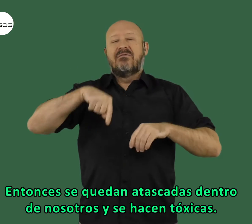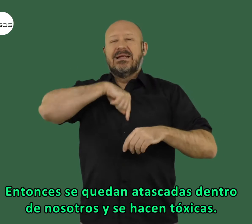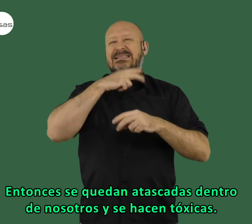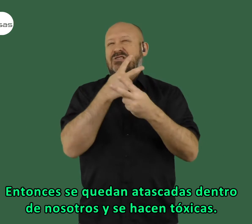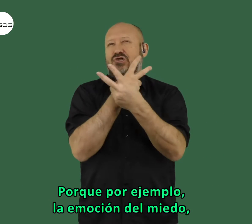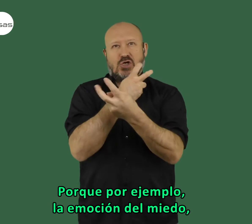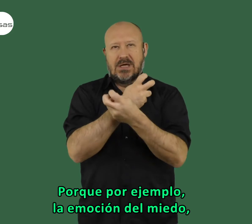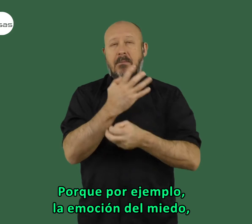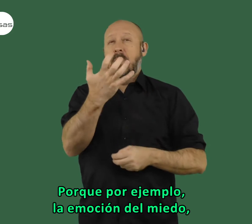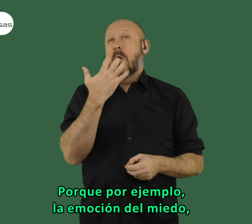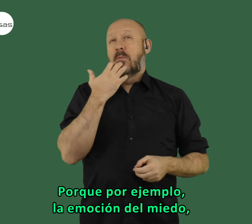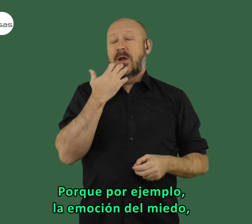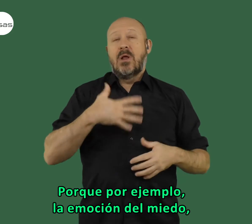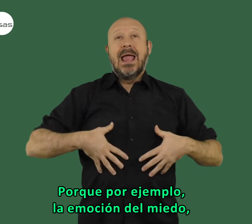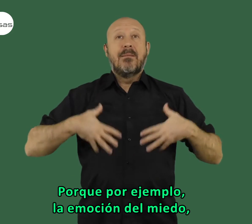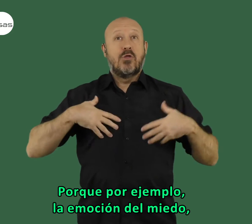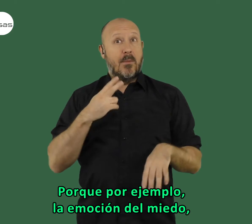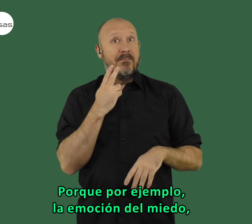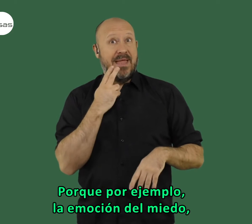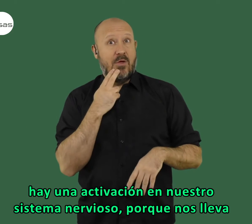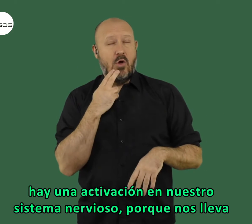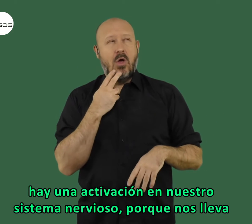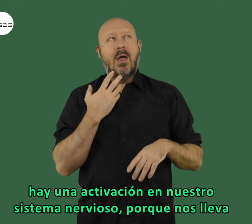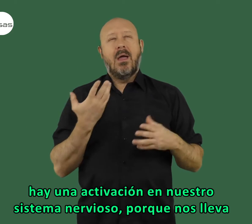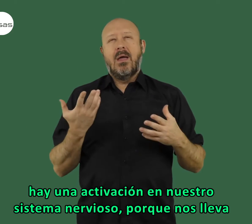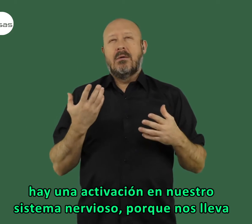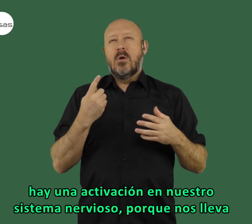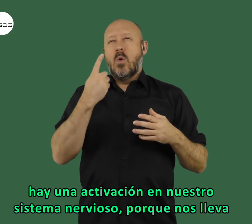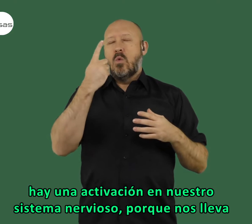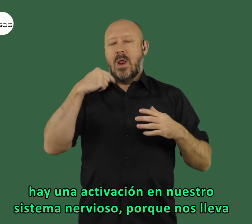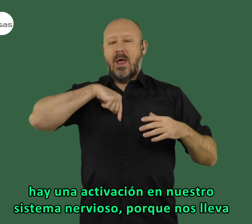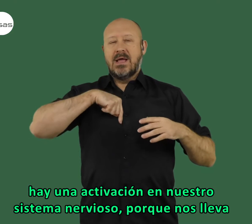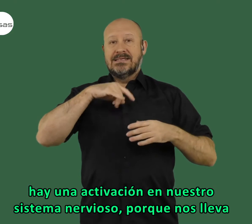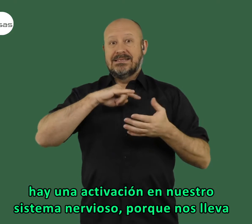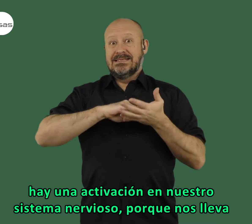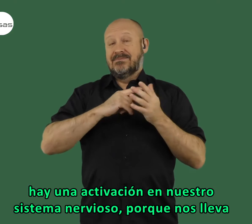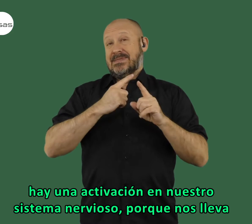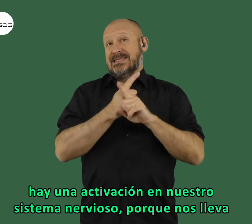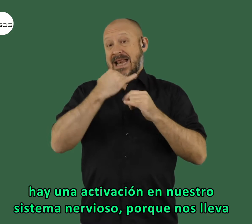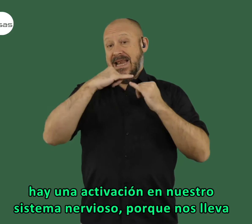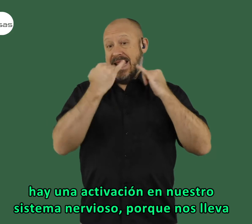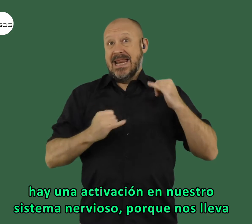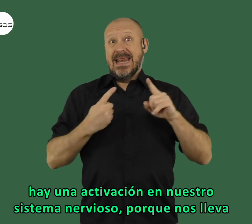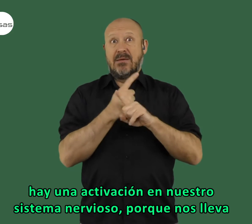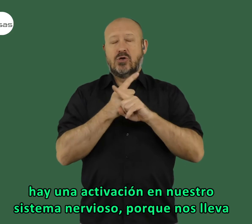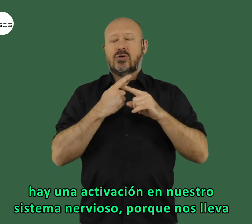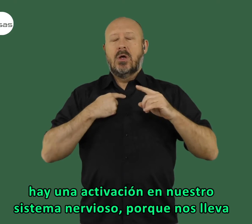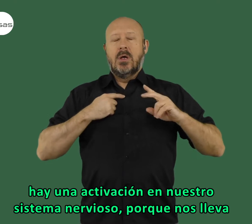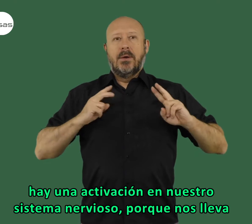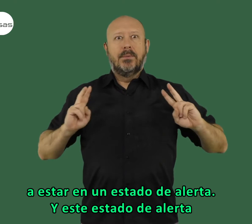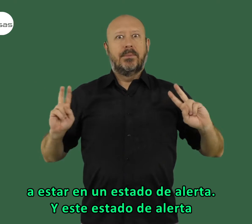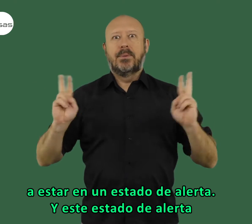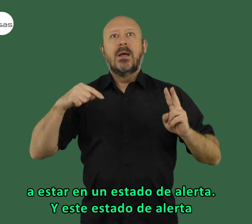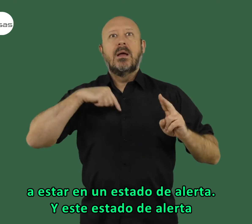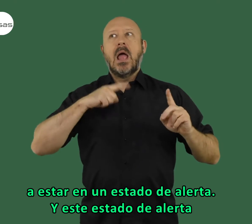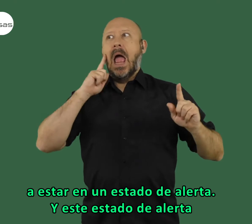hacen tóxicas. Porque, por ejemplo, la emoción del miedo hay una activación en nuestro sistema nervioso porque nos